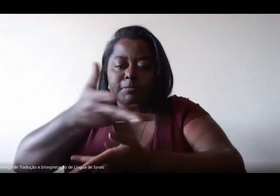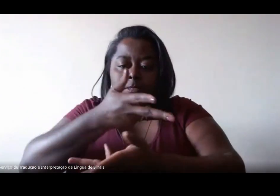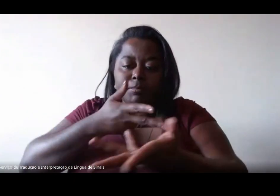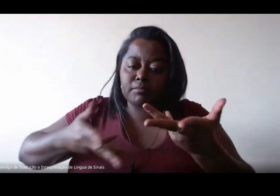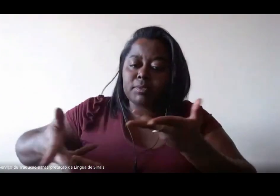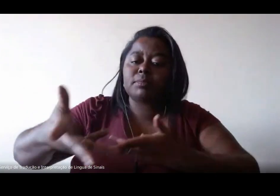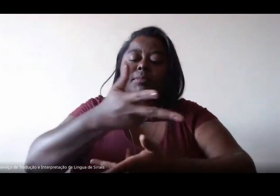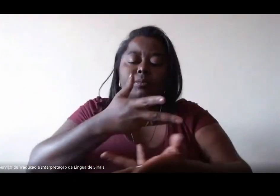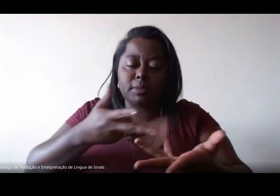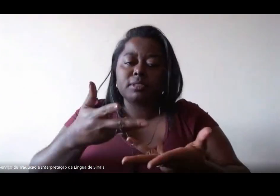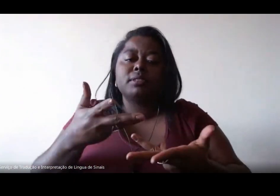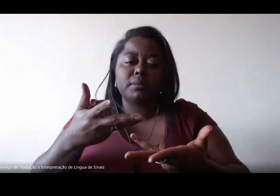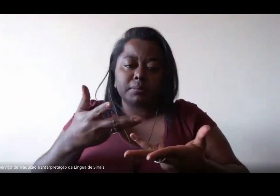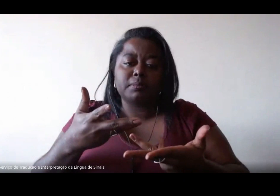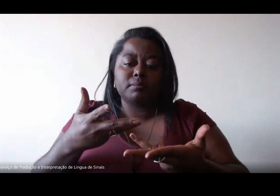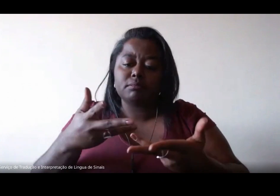que eu acho que a gente tem, né,